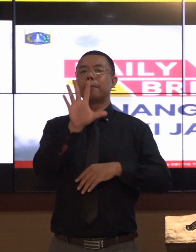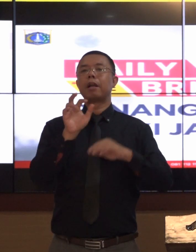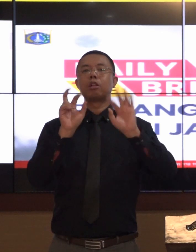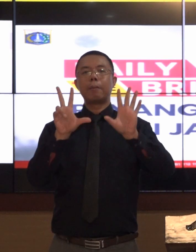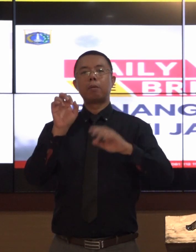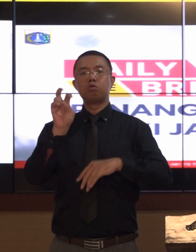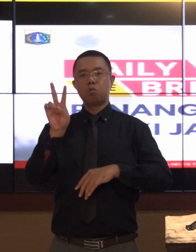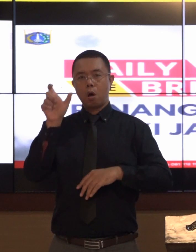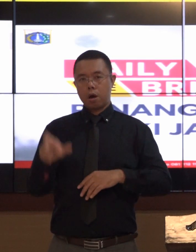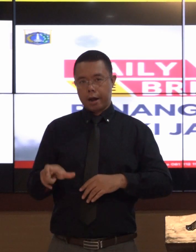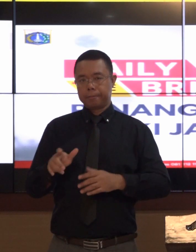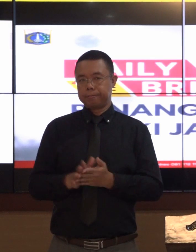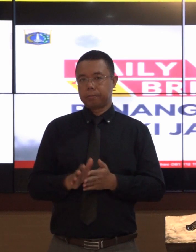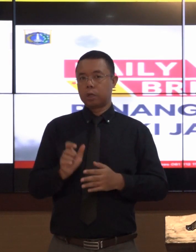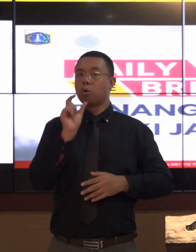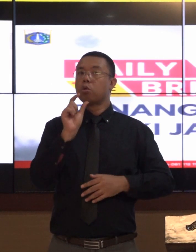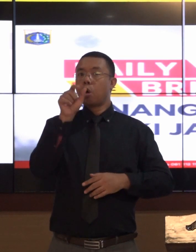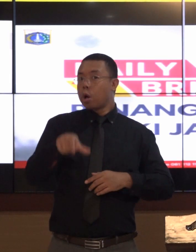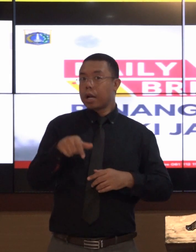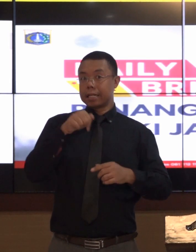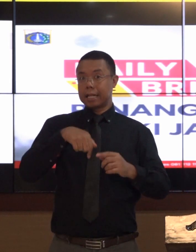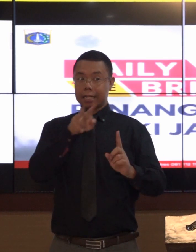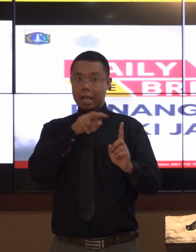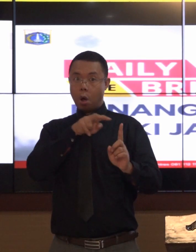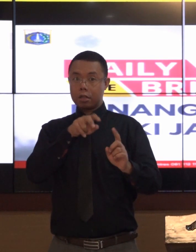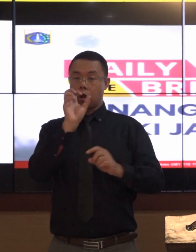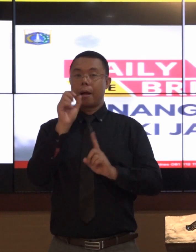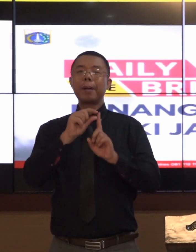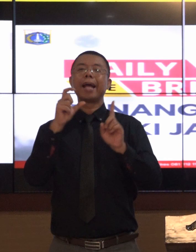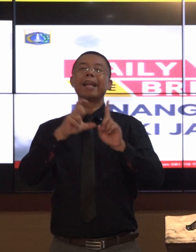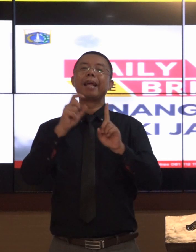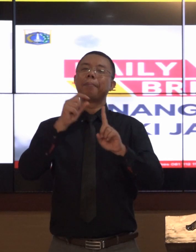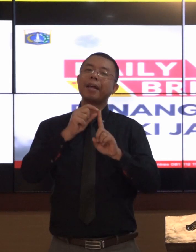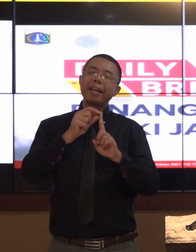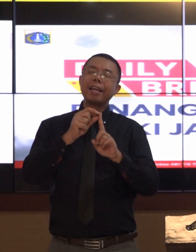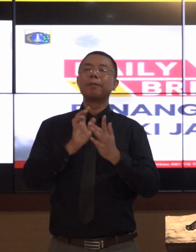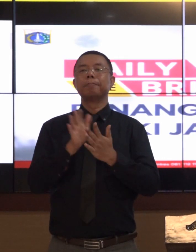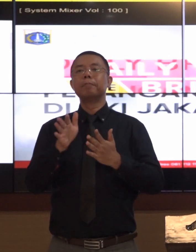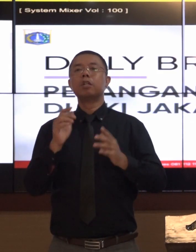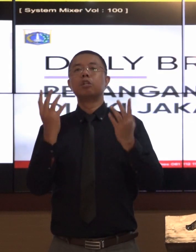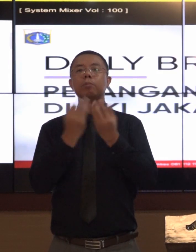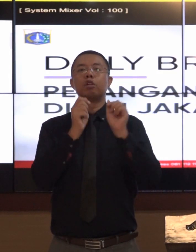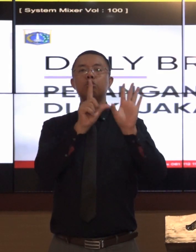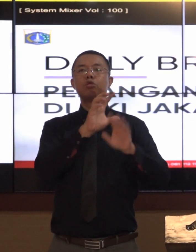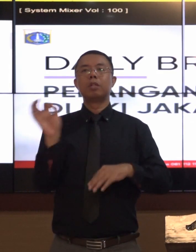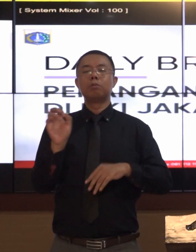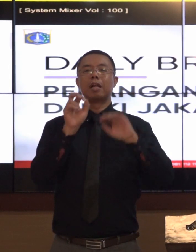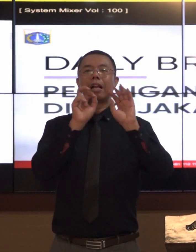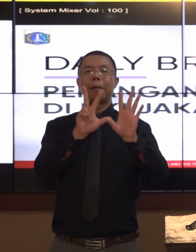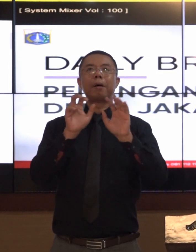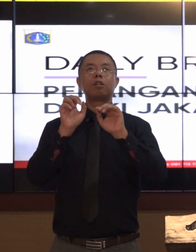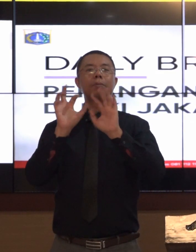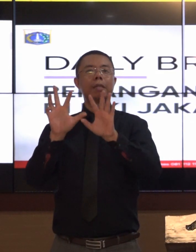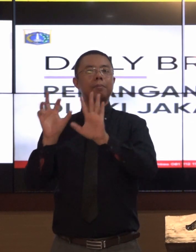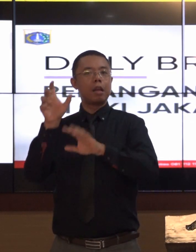2582 orang untuk pasien dalam pengawasan atau PDP ada sebesar 7899